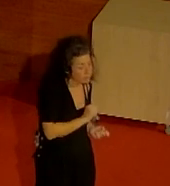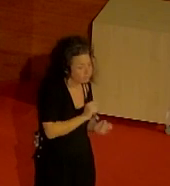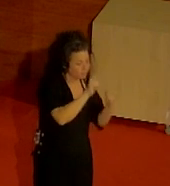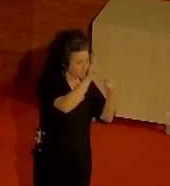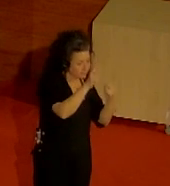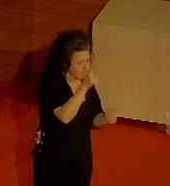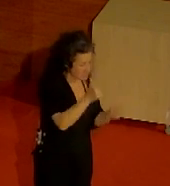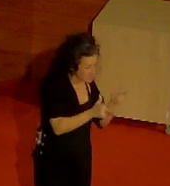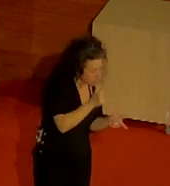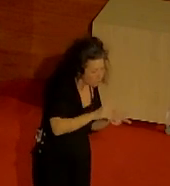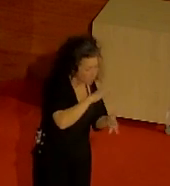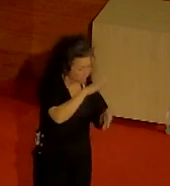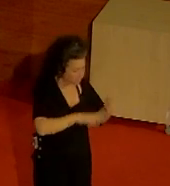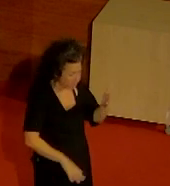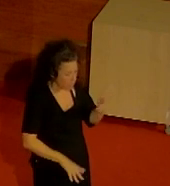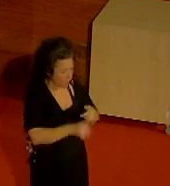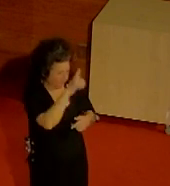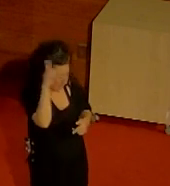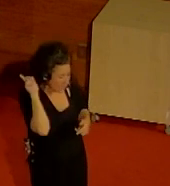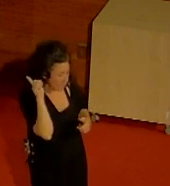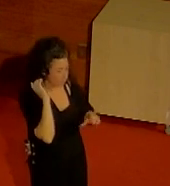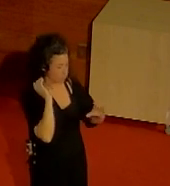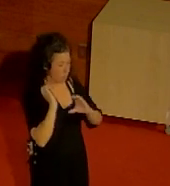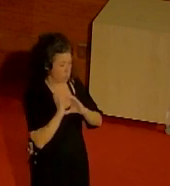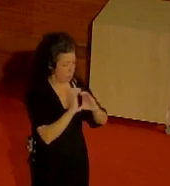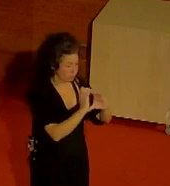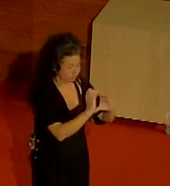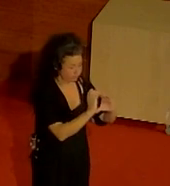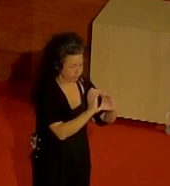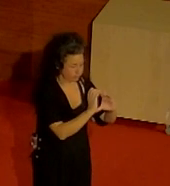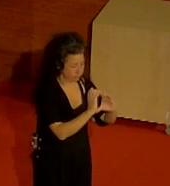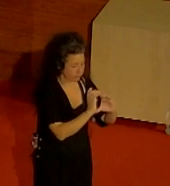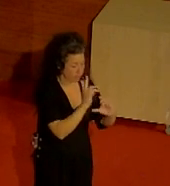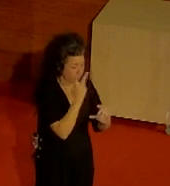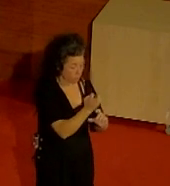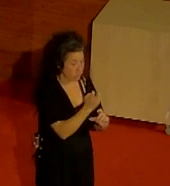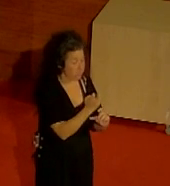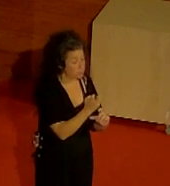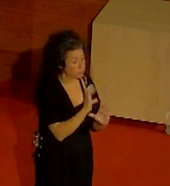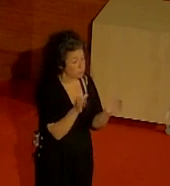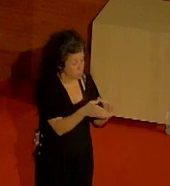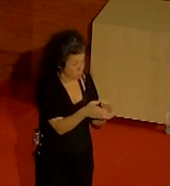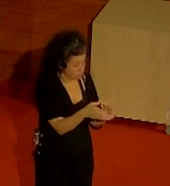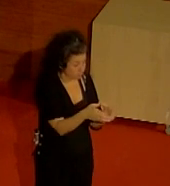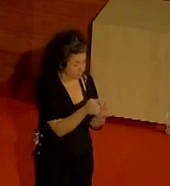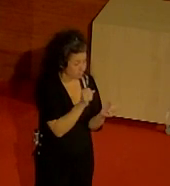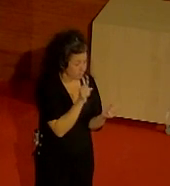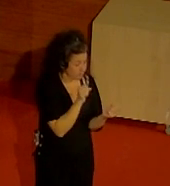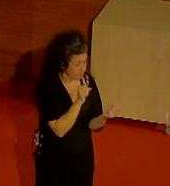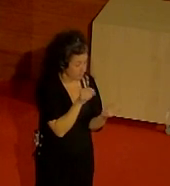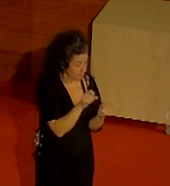a Madrid, ¿no? Iban en autobuses, y encontramos a un grupo de ellos que estaban en Barcelona, y que aquel